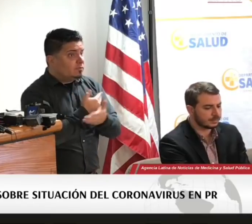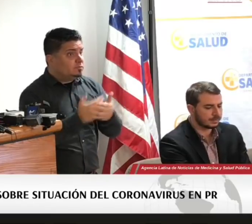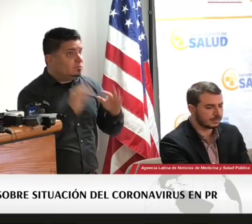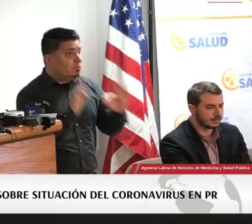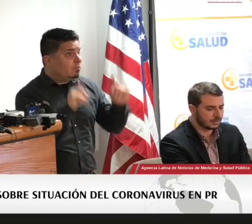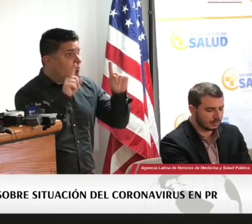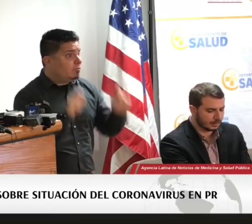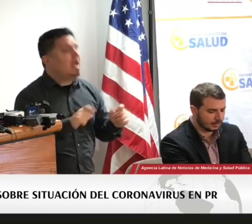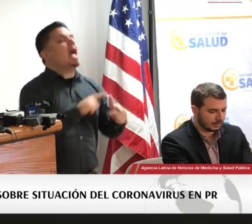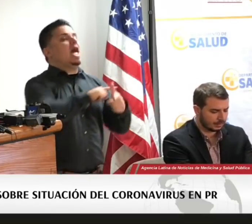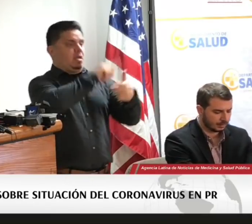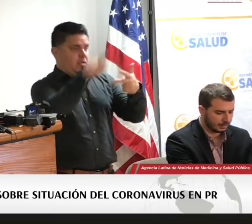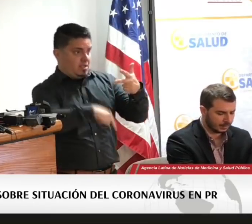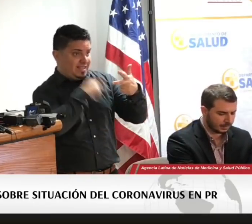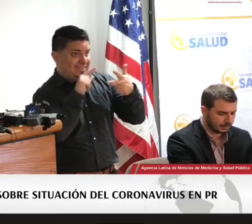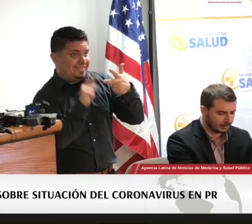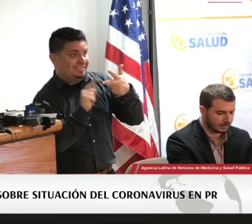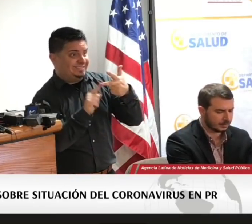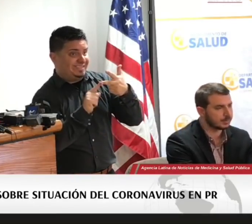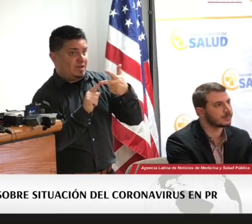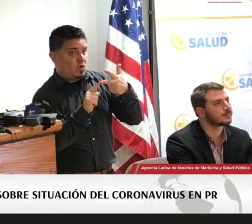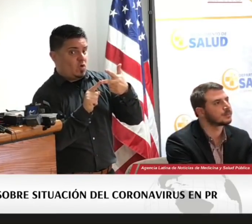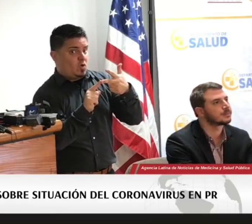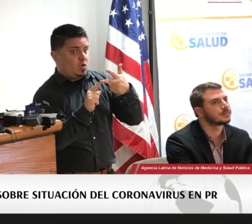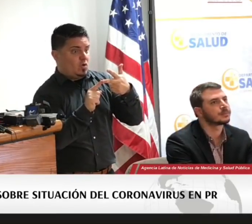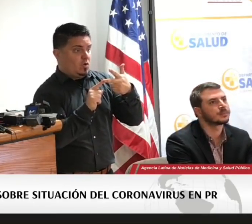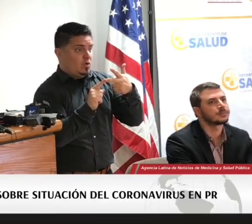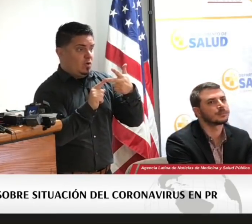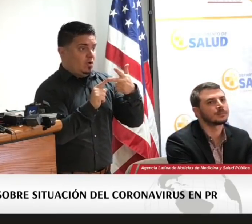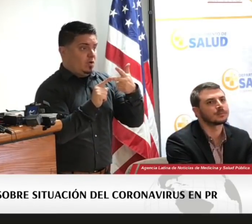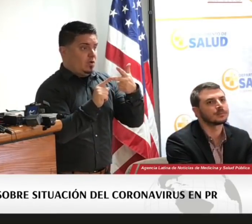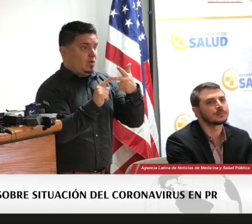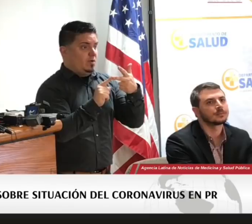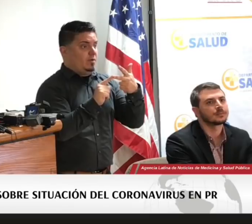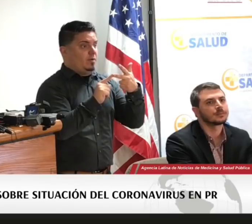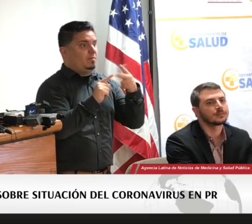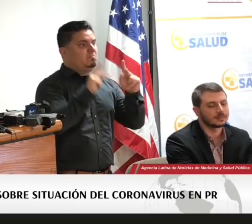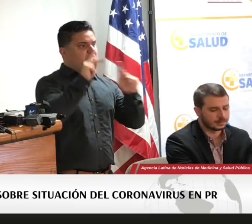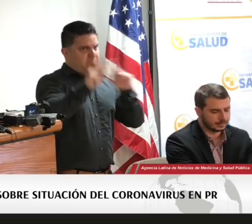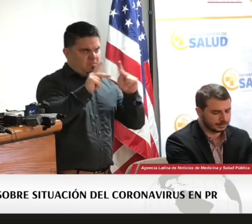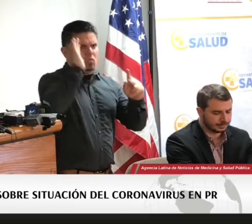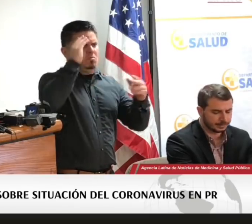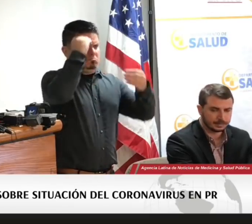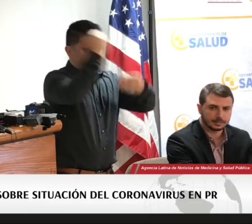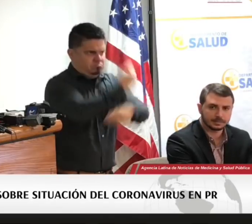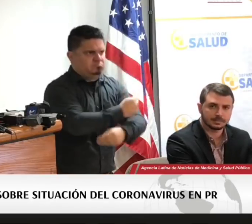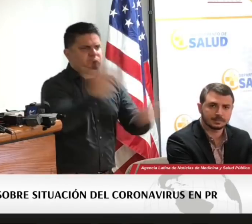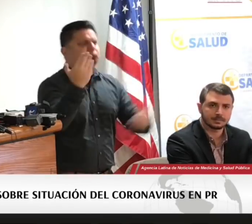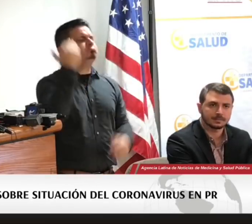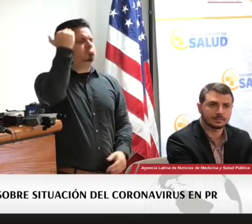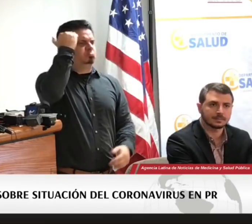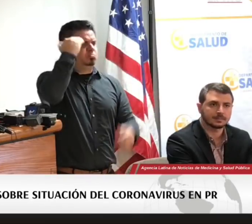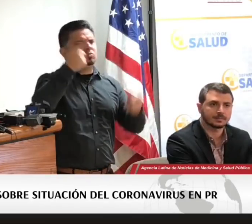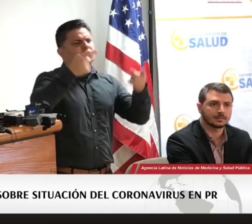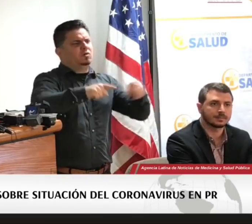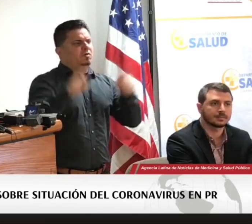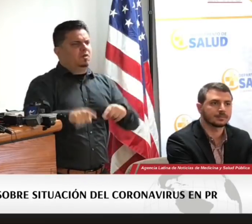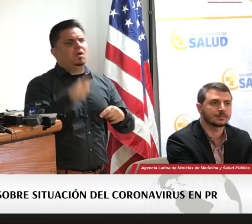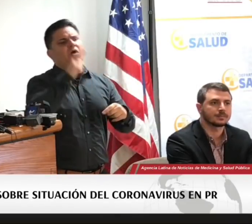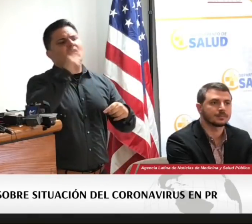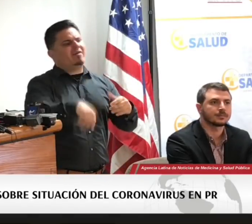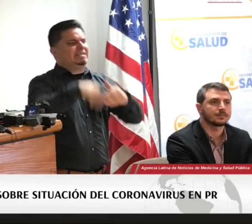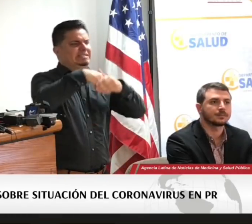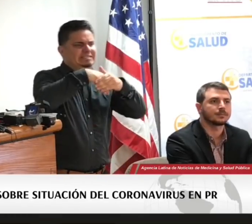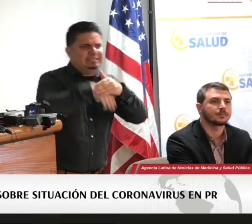tercero, tenemos obviamente a la población mejor informada, que no tenga que estar acercándose en actividades donde haya